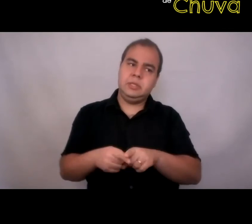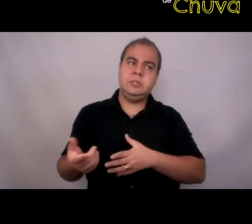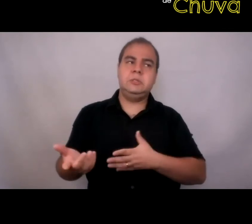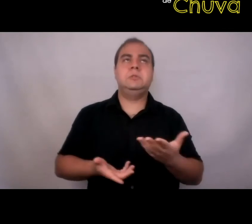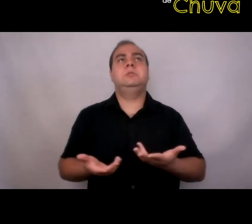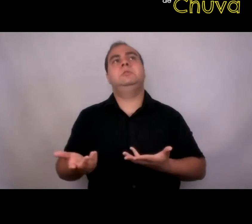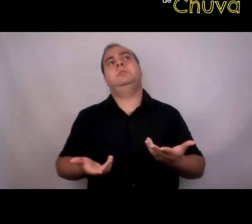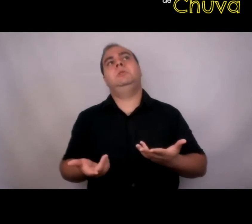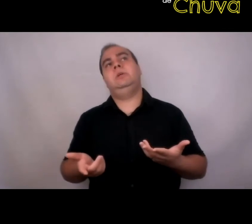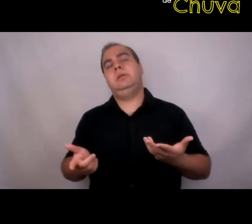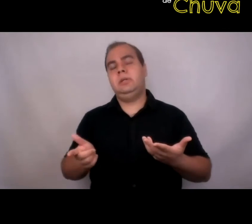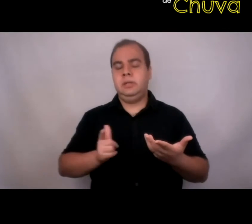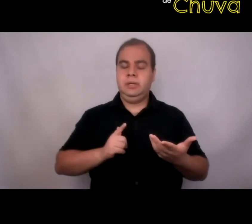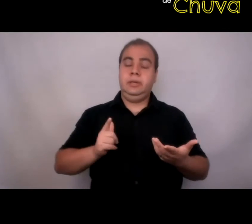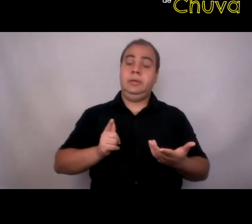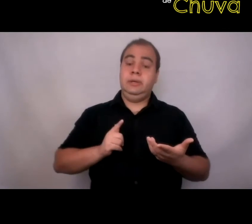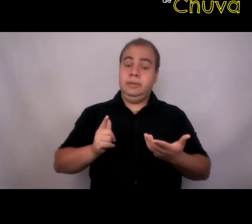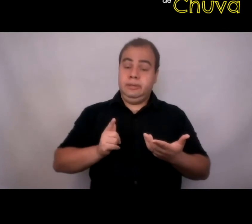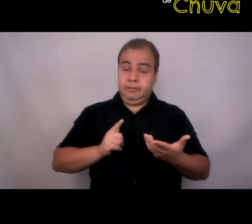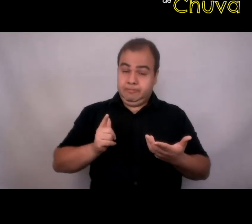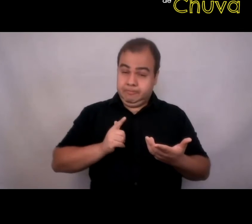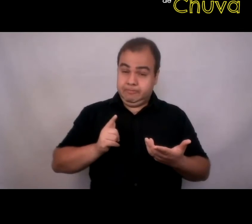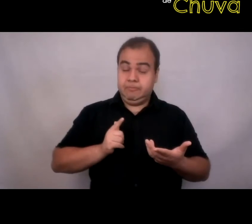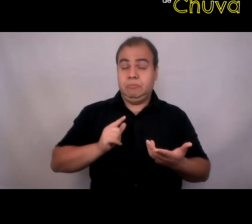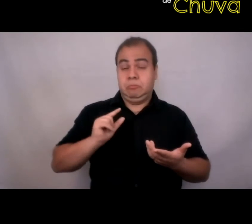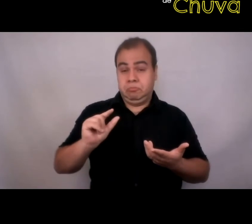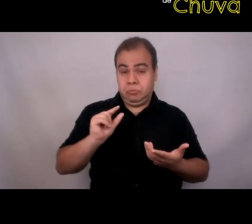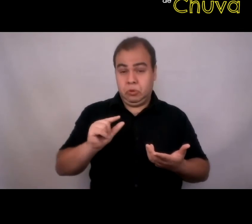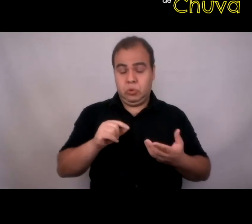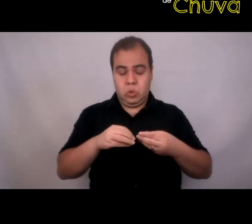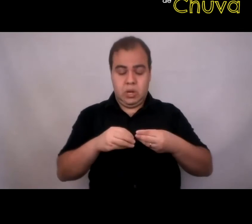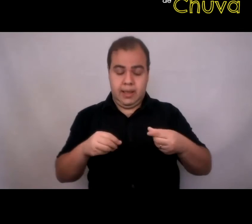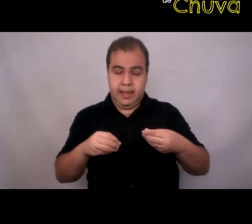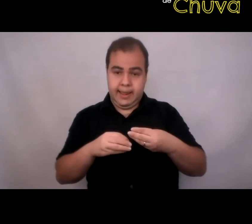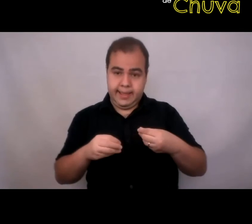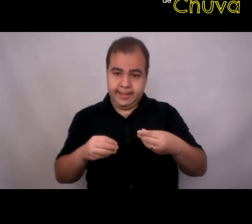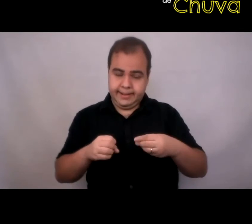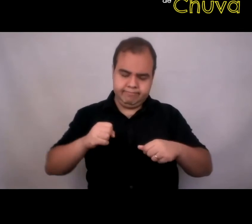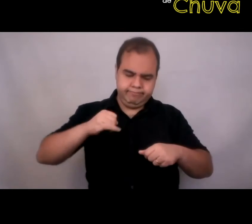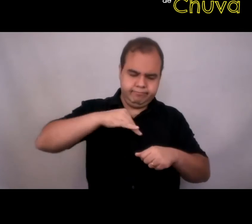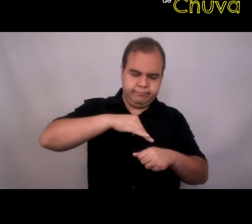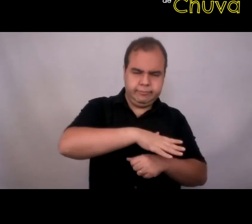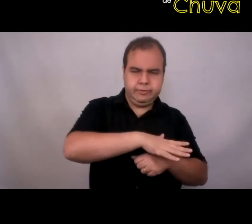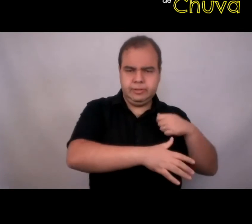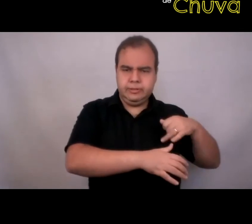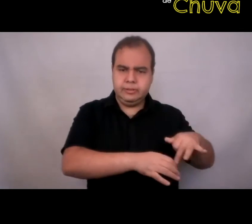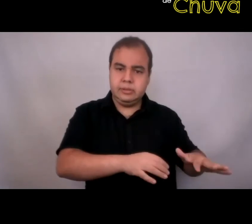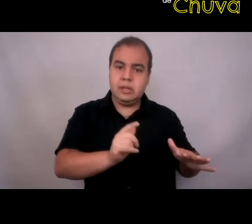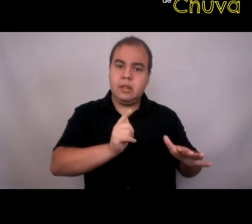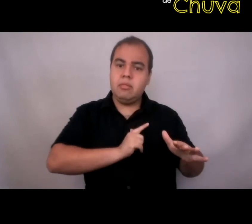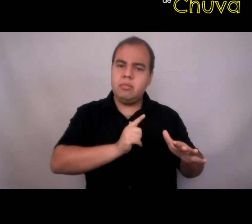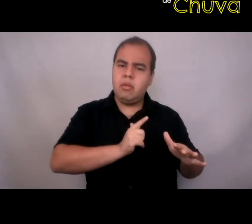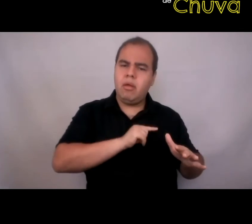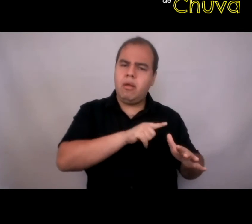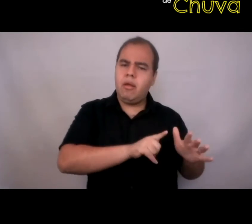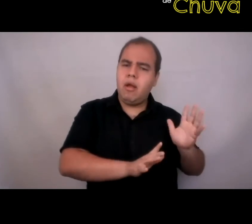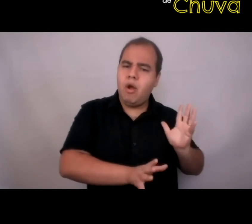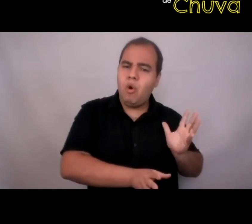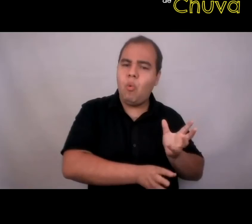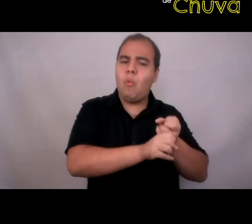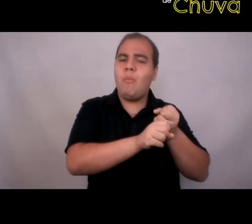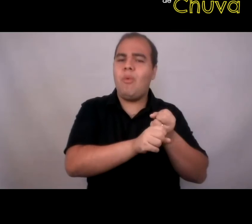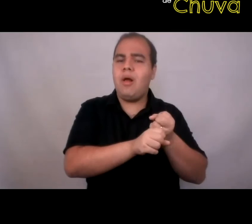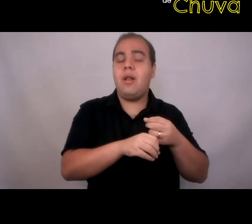tem um material assentado, normalmente fica um tanto de areia ali, e quando ele passa dessa primeira camada de pedra, ele acaba acumulando mais areia